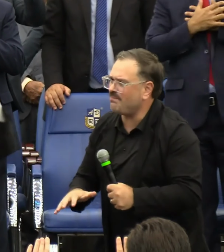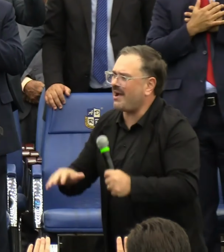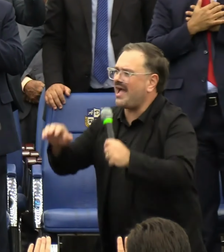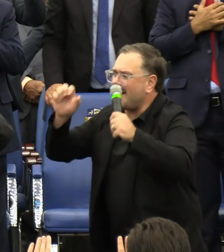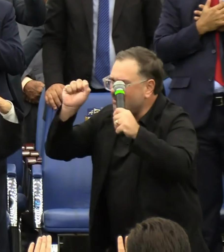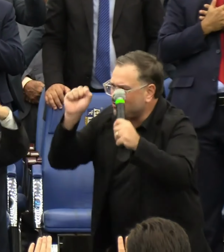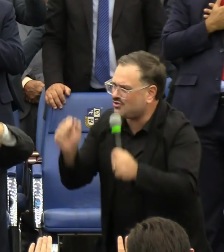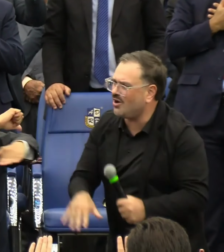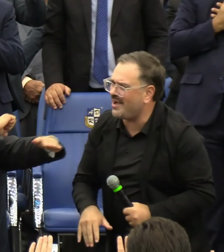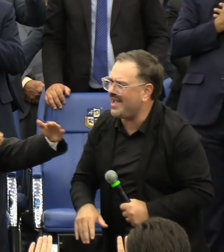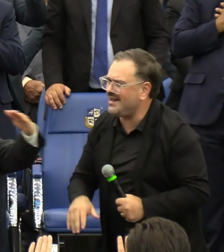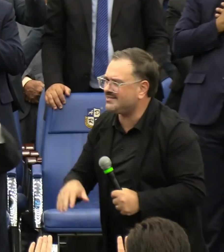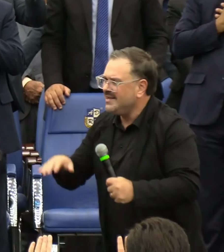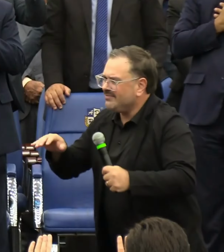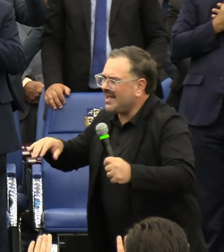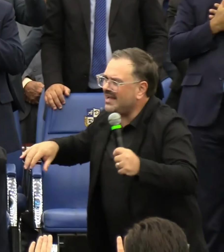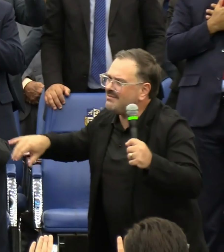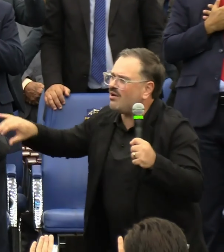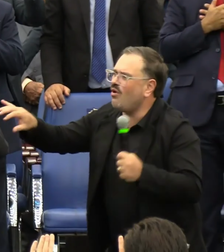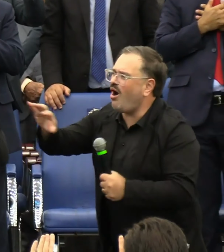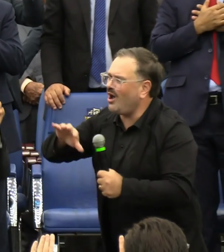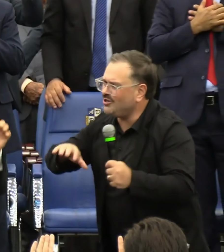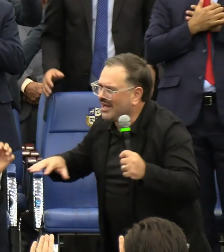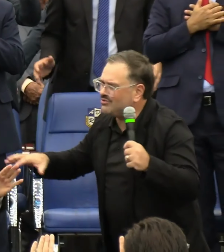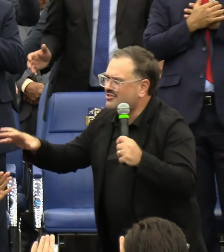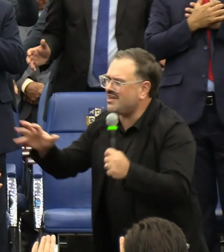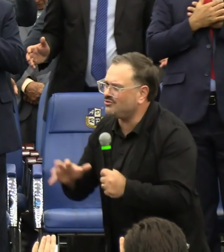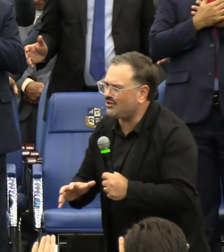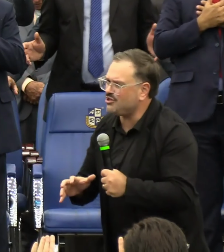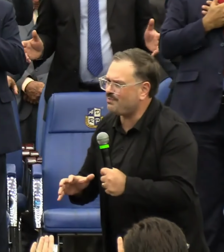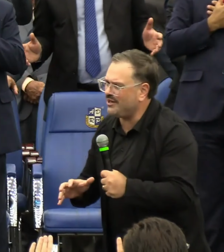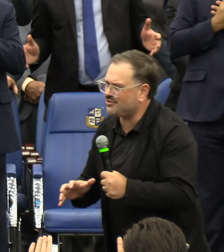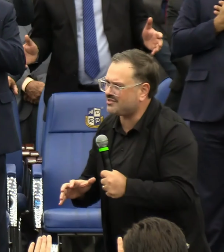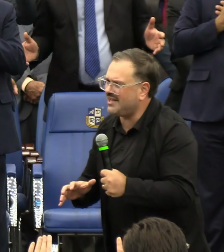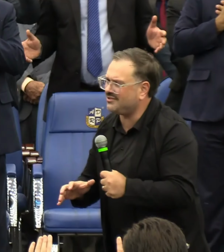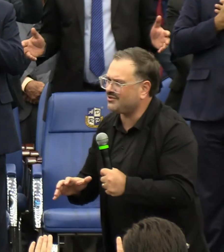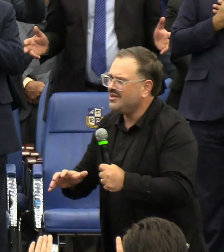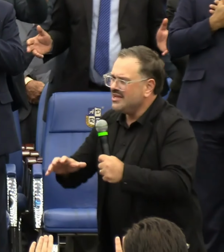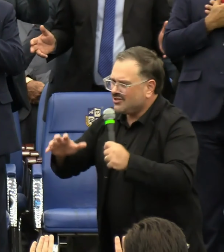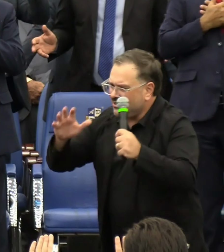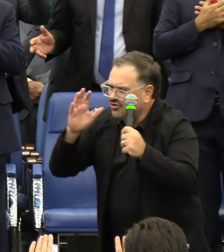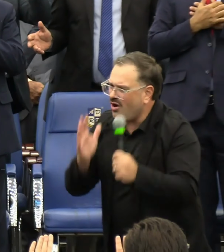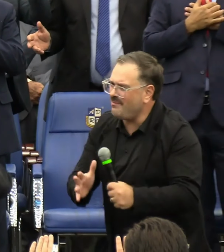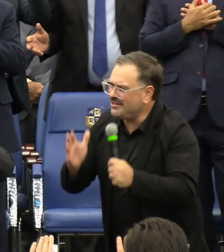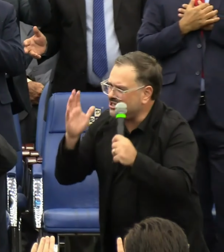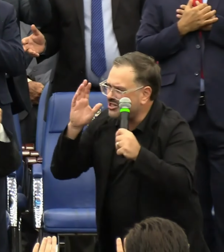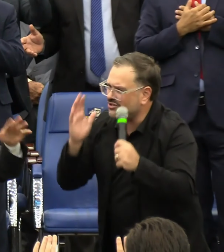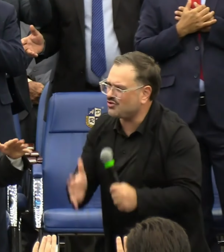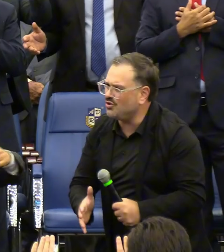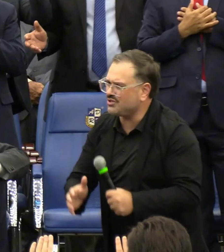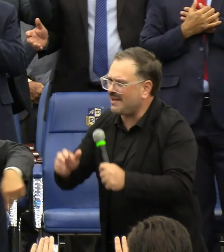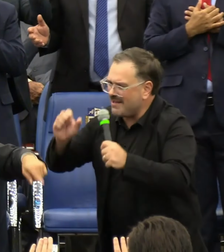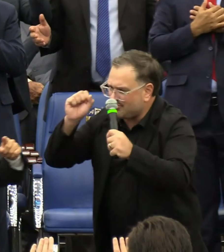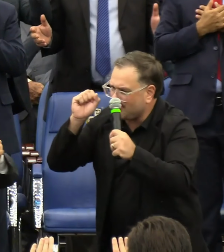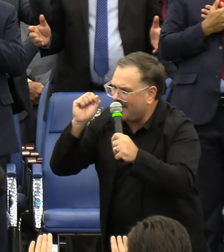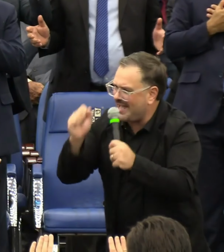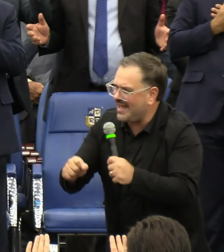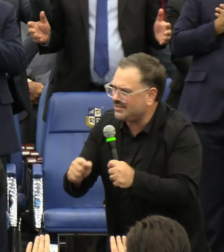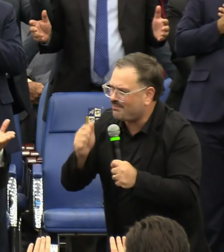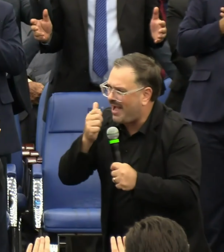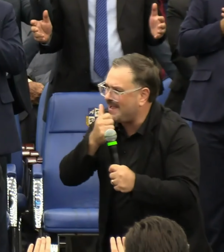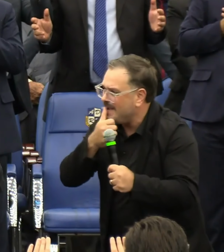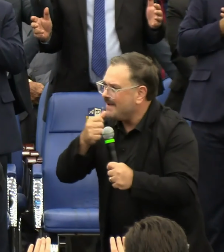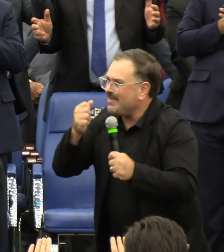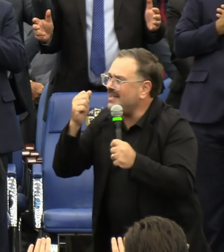eles, ó Pai, abençoa eles, derrama o óleo da unção do Teu Espírito Santo, em nome de Jesus, abençoa